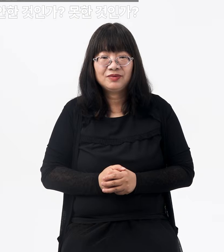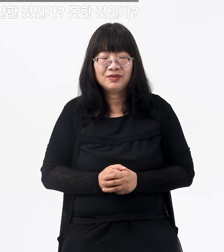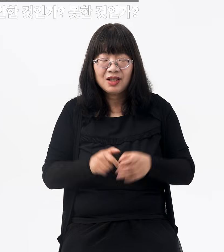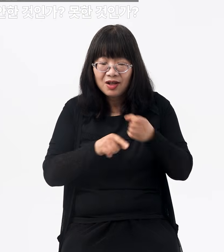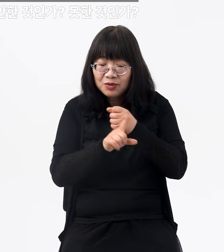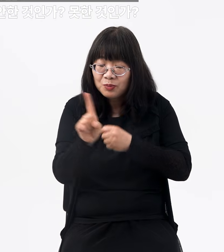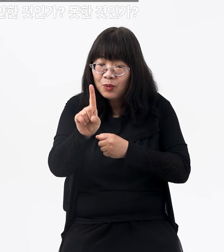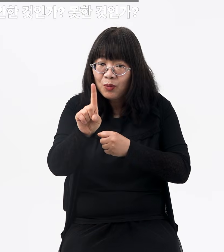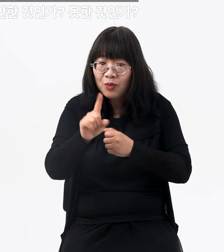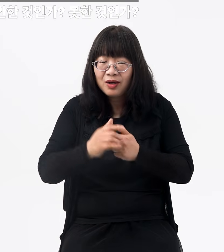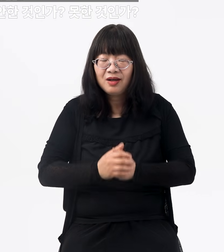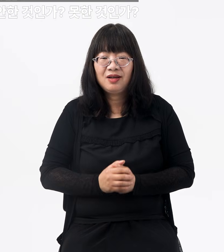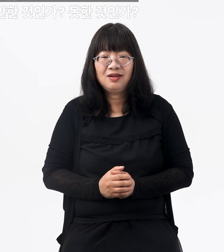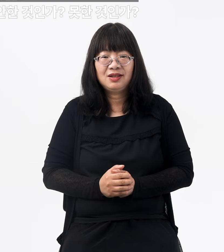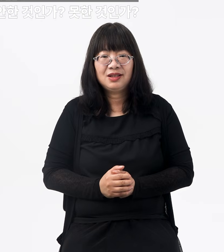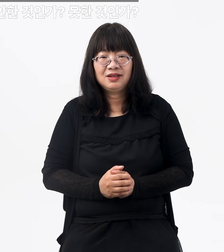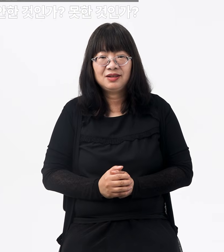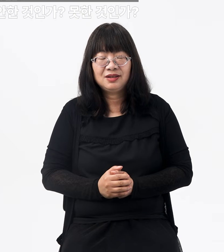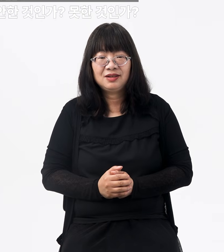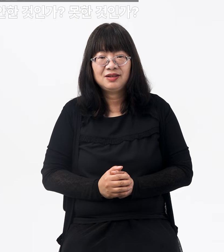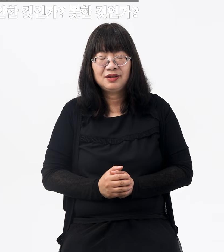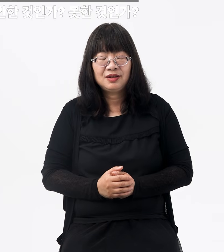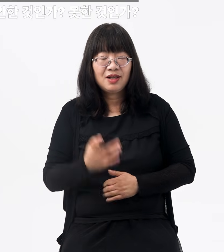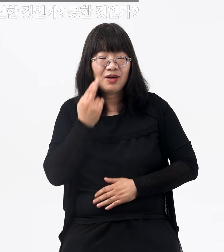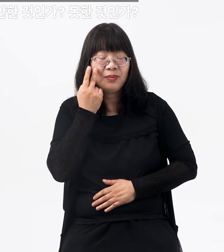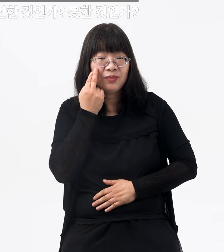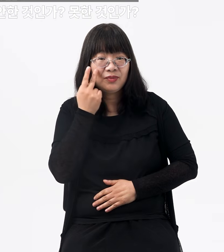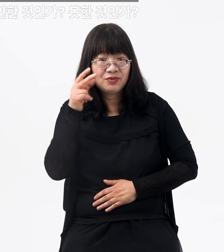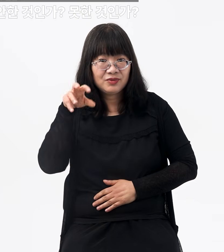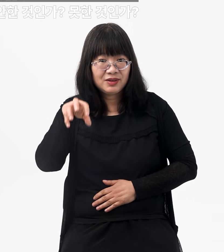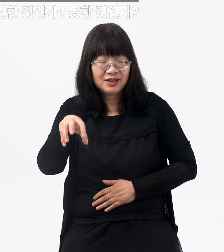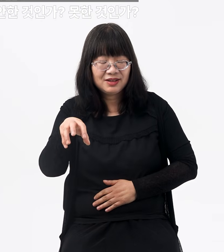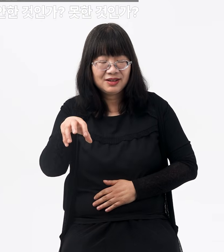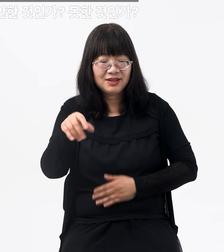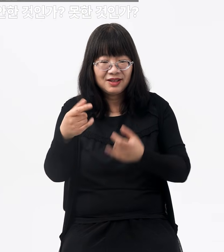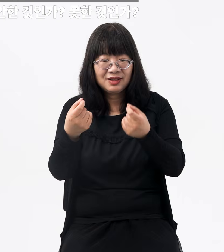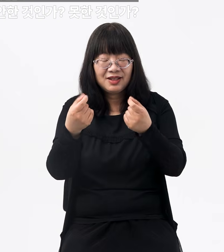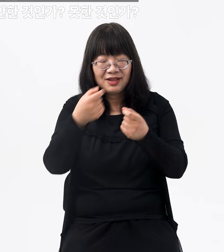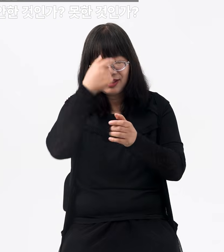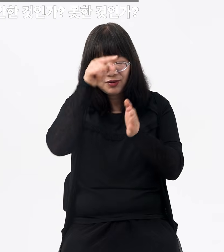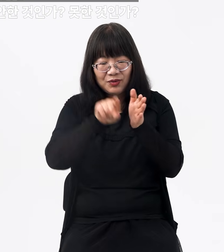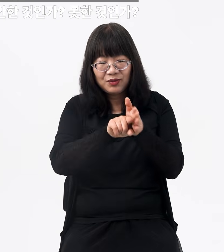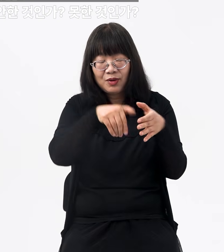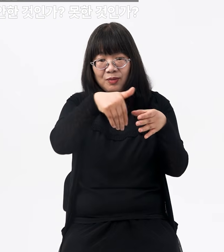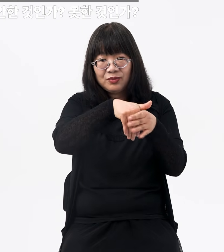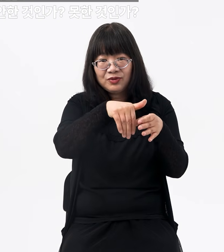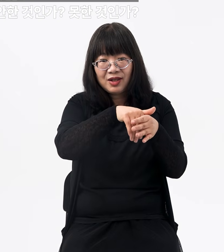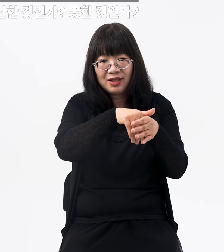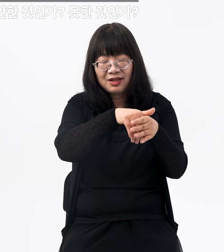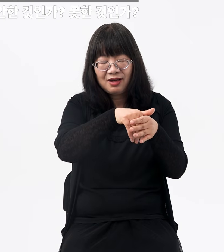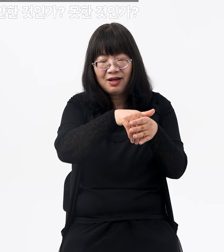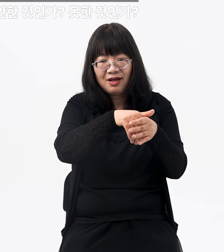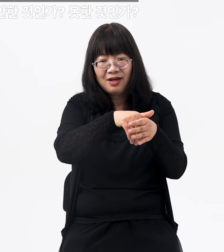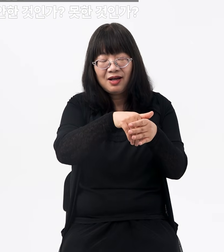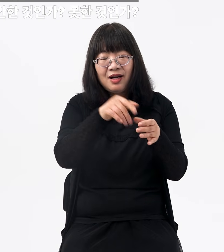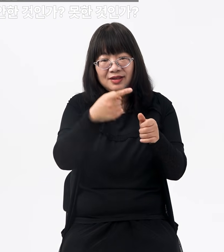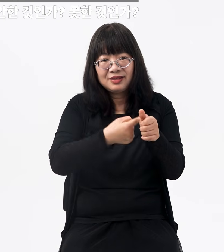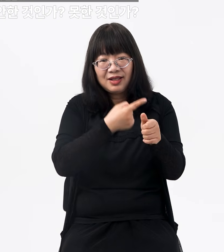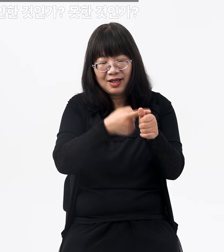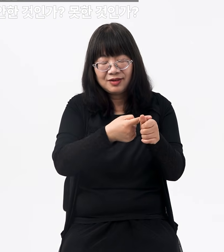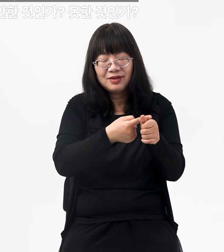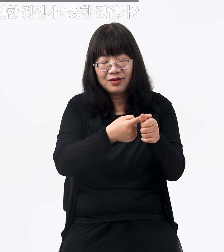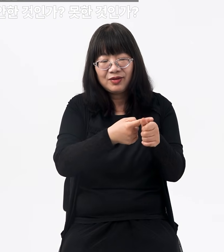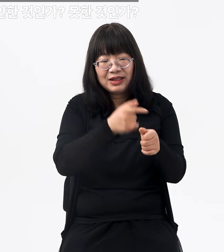왜 그렇게 하셨습니까? 그랬더니 미국에는 그런 기독교 문화가 생태계 자체가 형성되어